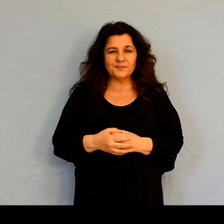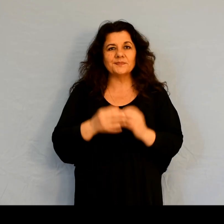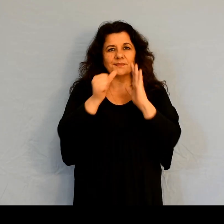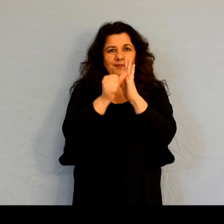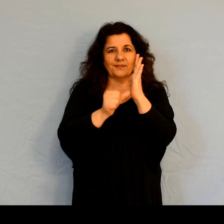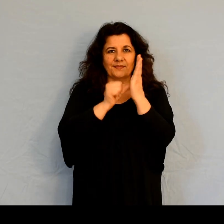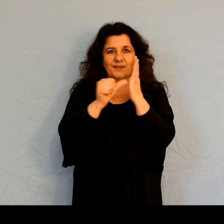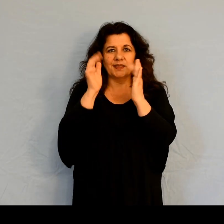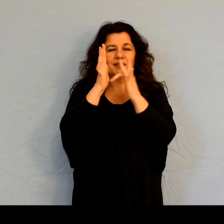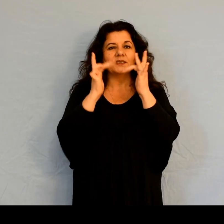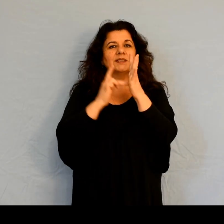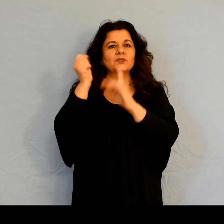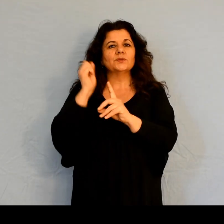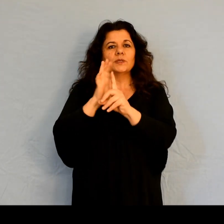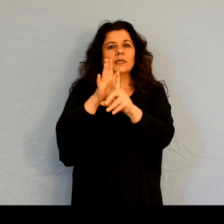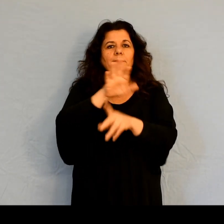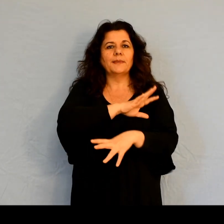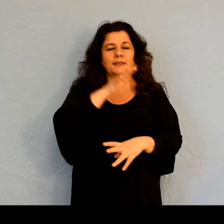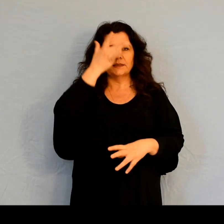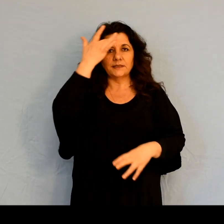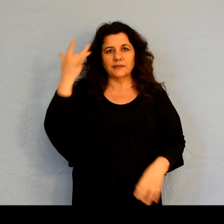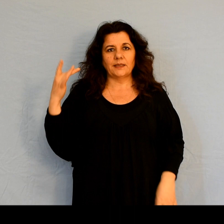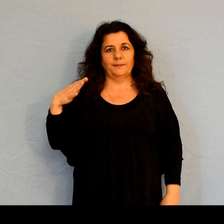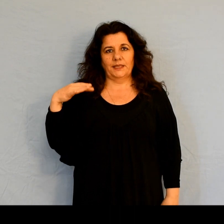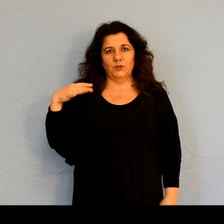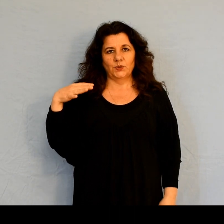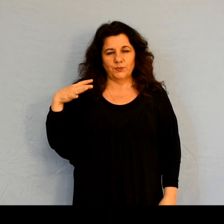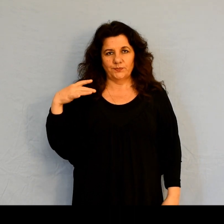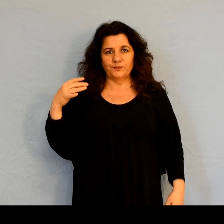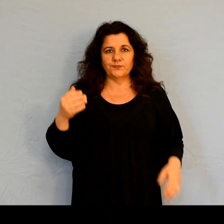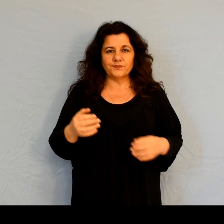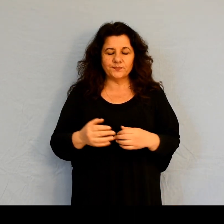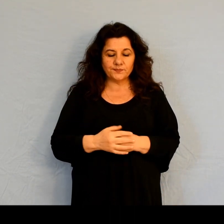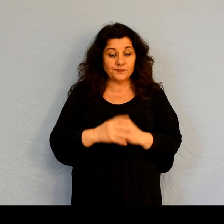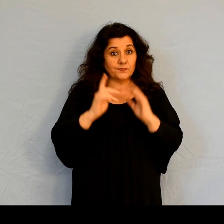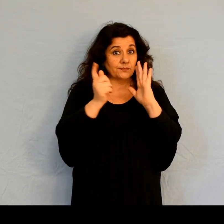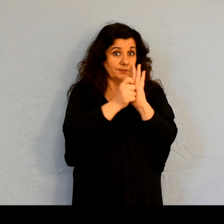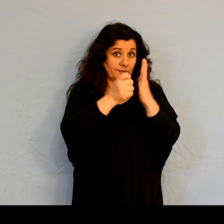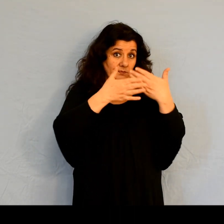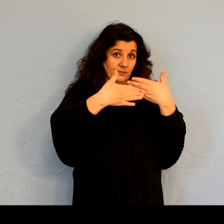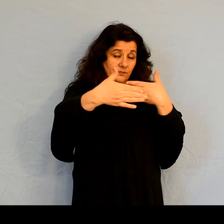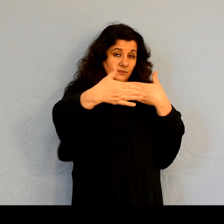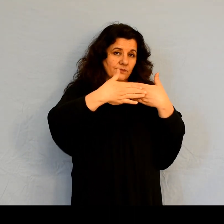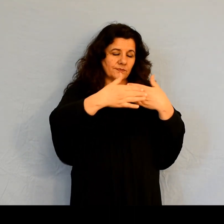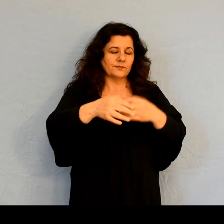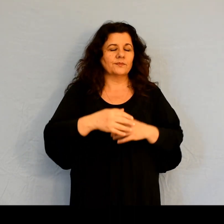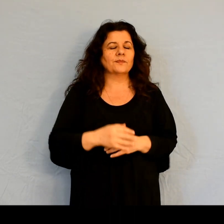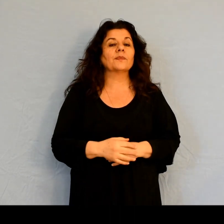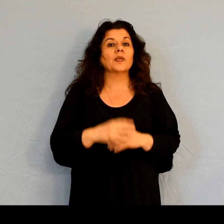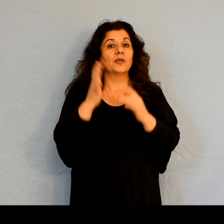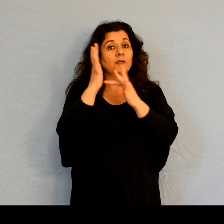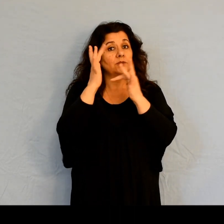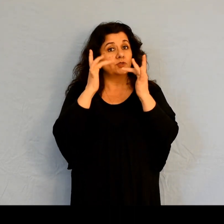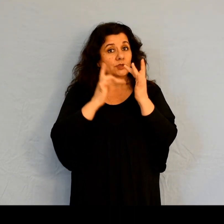Évangile de Jésus-Christ selon saint Matthieu. En ce temps-là, Jésus disait à ses